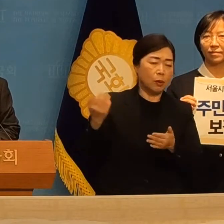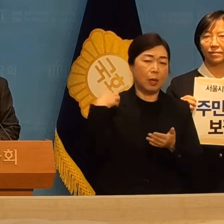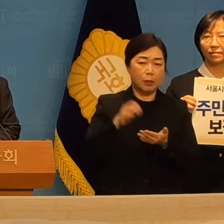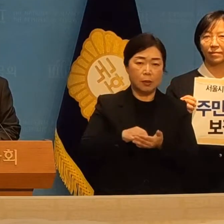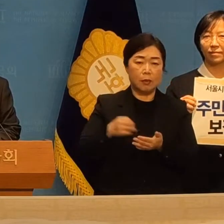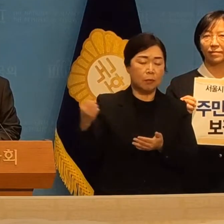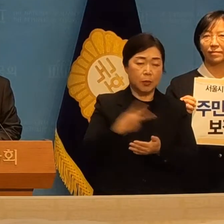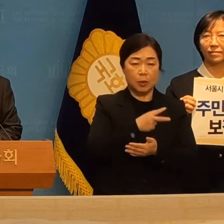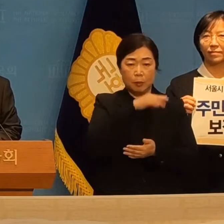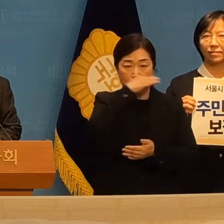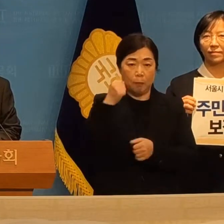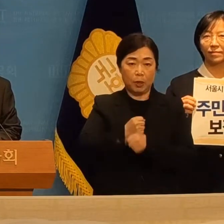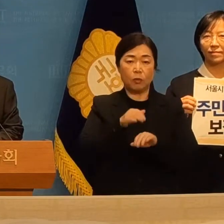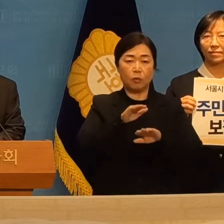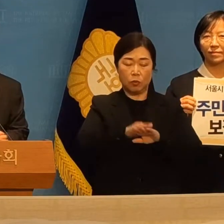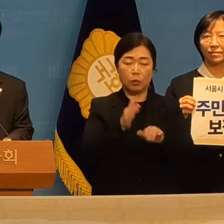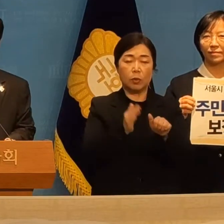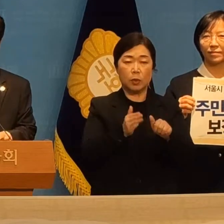잡히기를 촉구합니다.